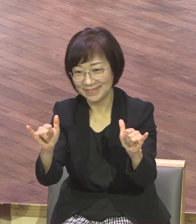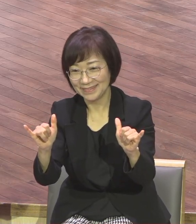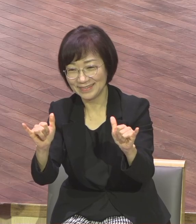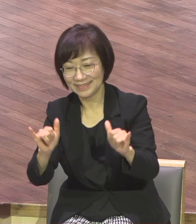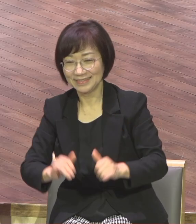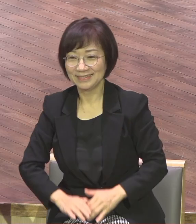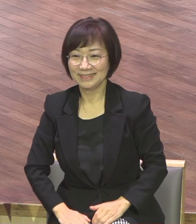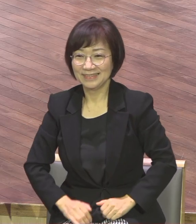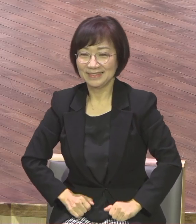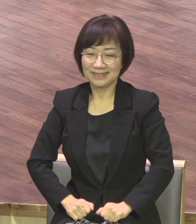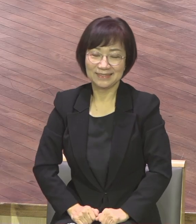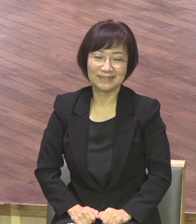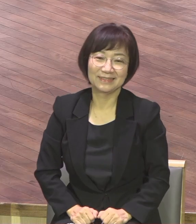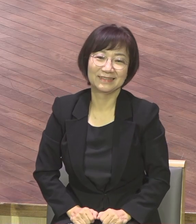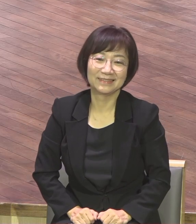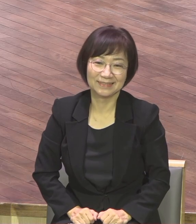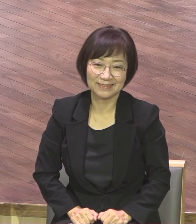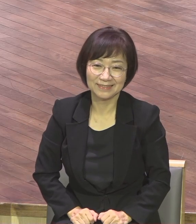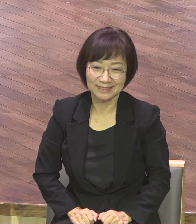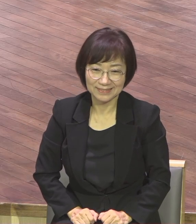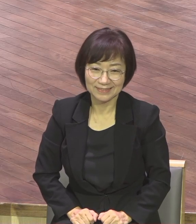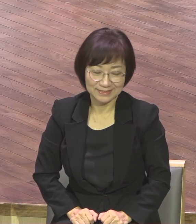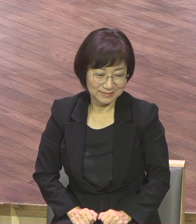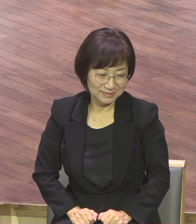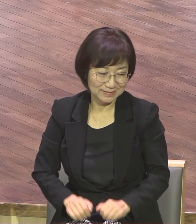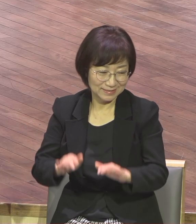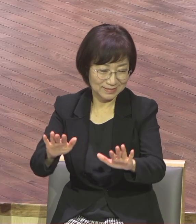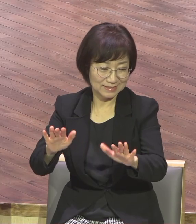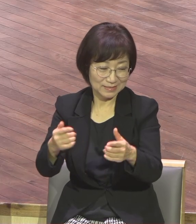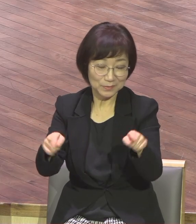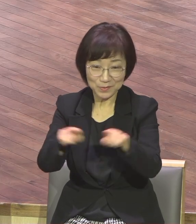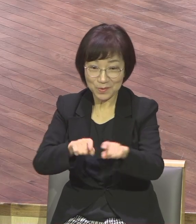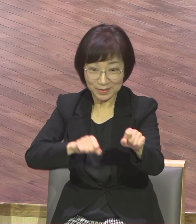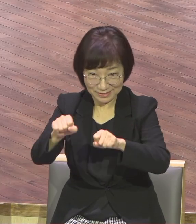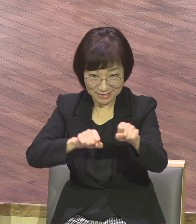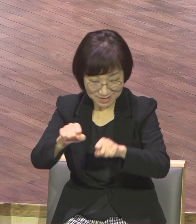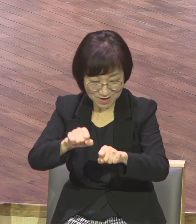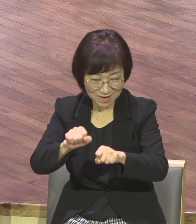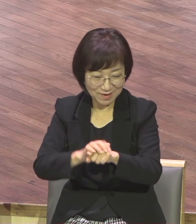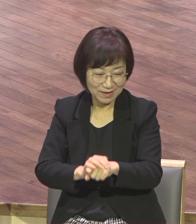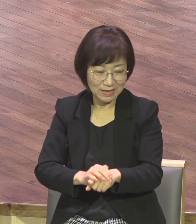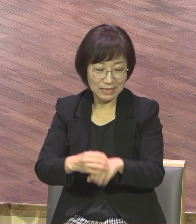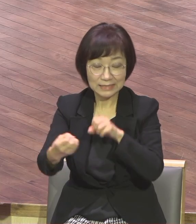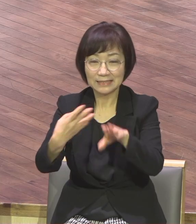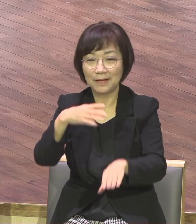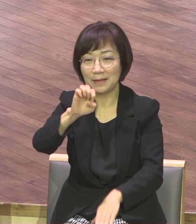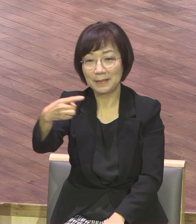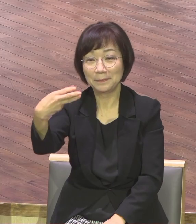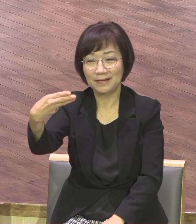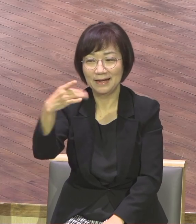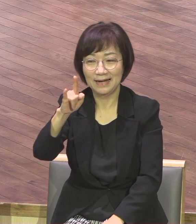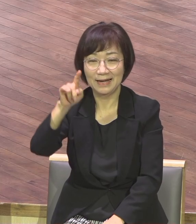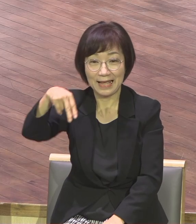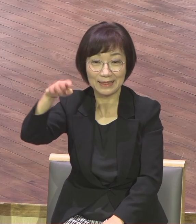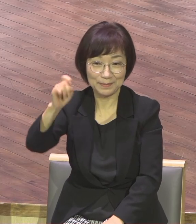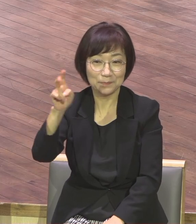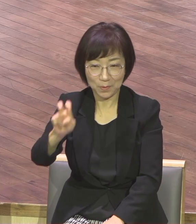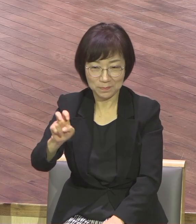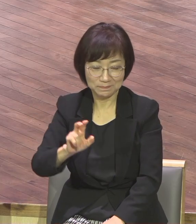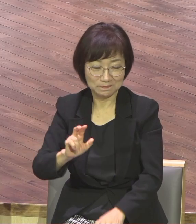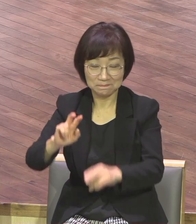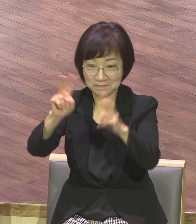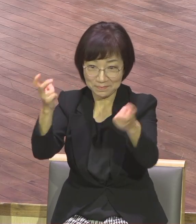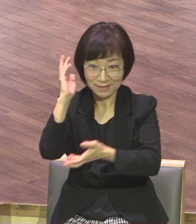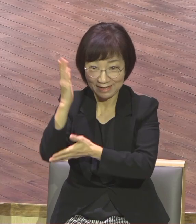이거는 말씀 가지고 동역 응답의 플랫폼이란 제목으로 말씀을 드립니다. 지난 주일과 금요